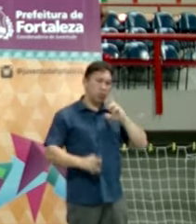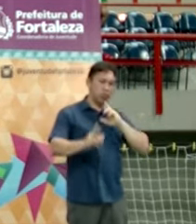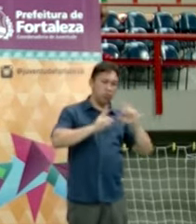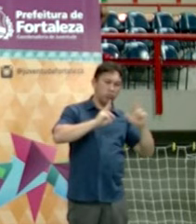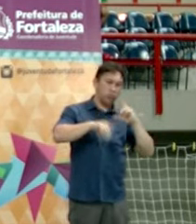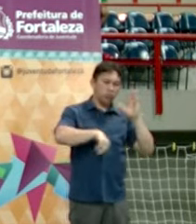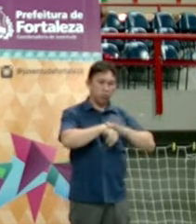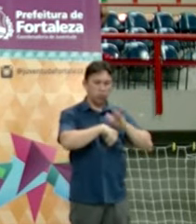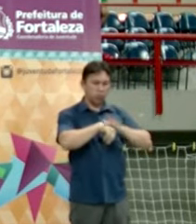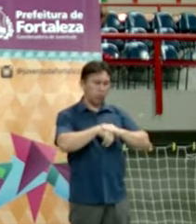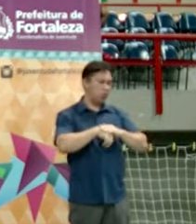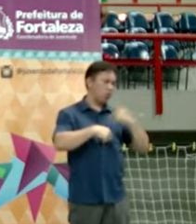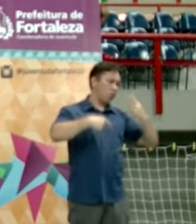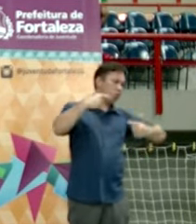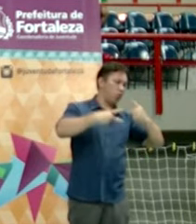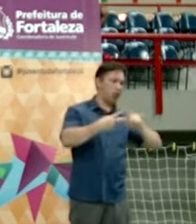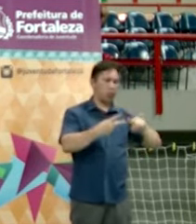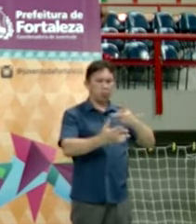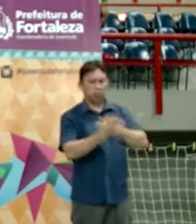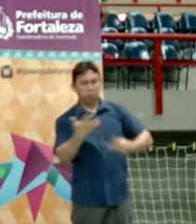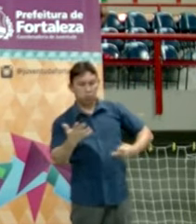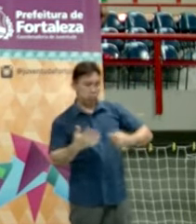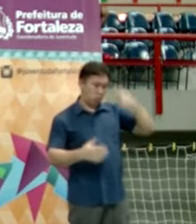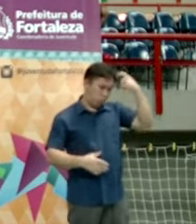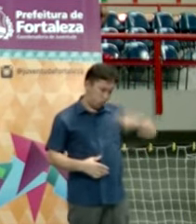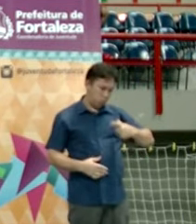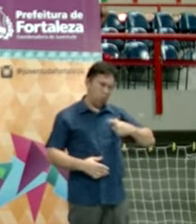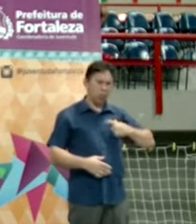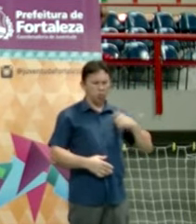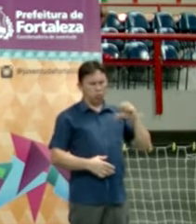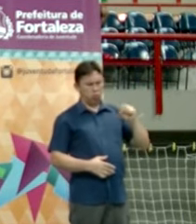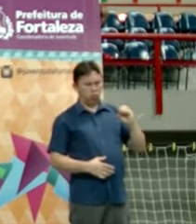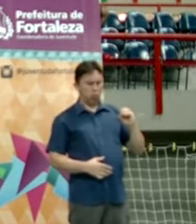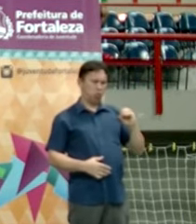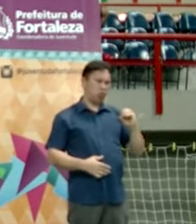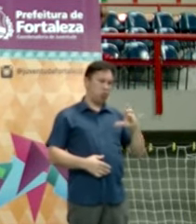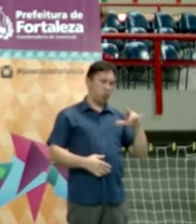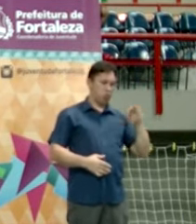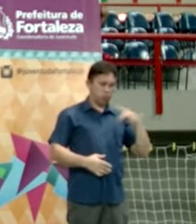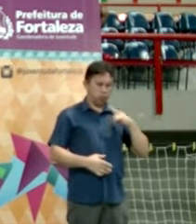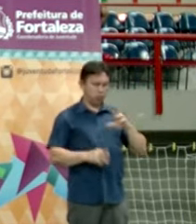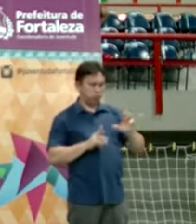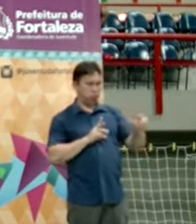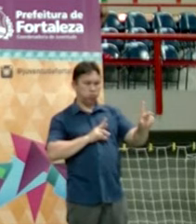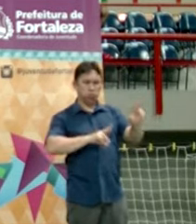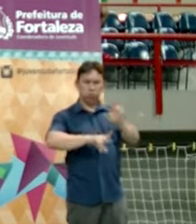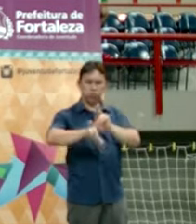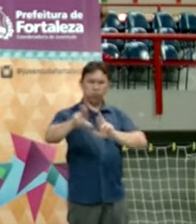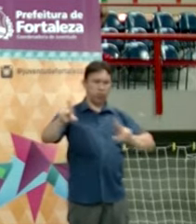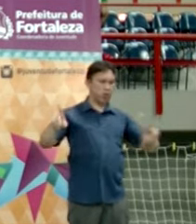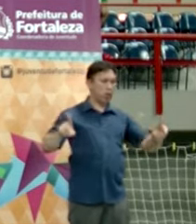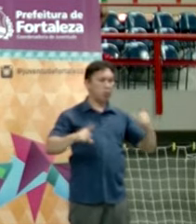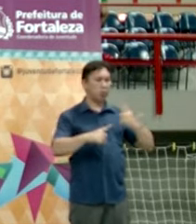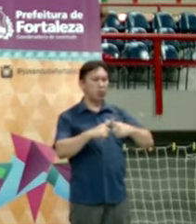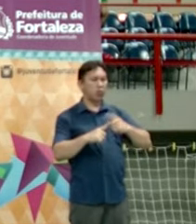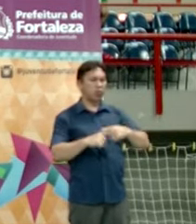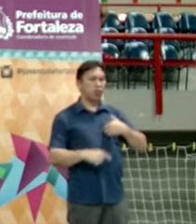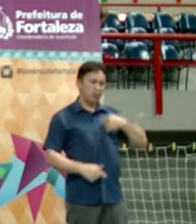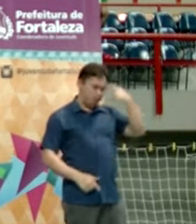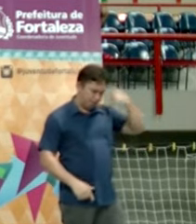interrogar artesãos, políticos e poetas, Sócrates chegou à conclusão de que ele se diferenciava dos demais